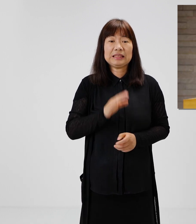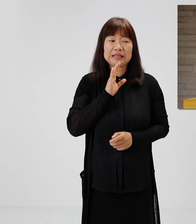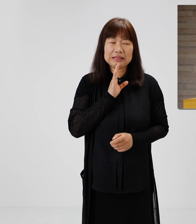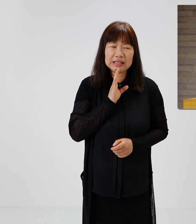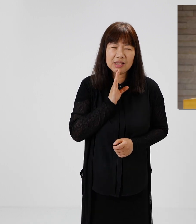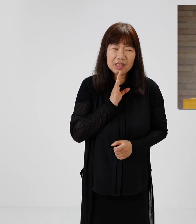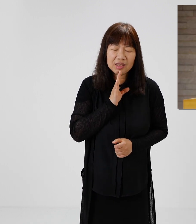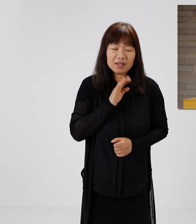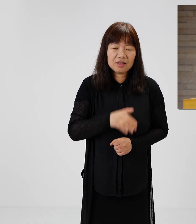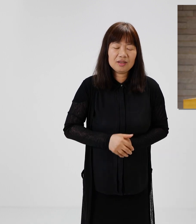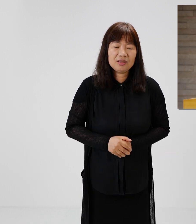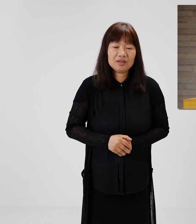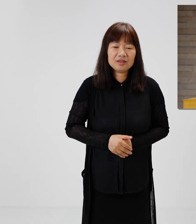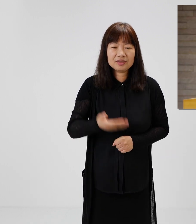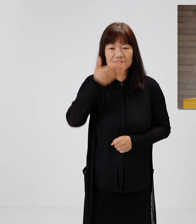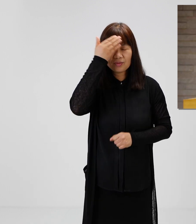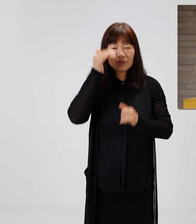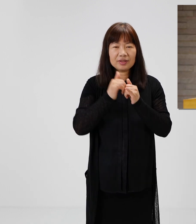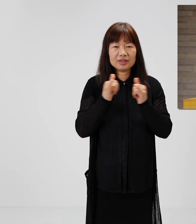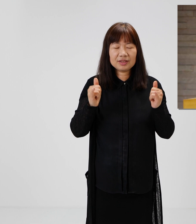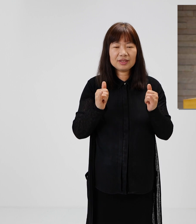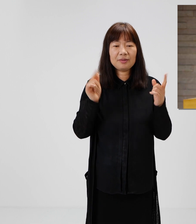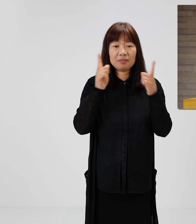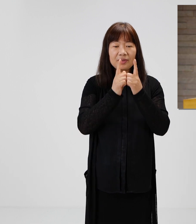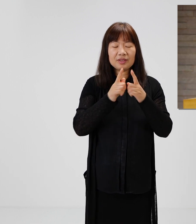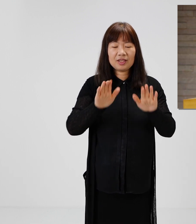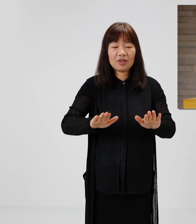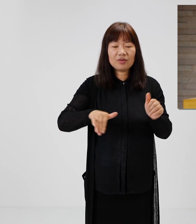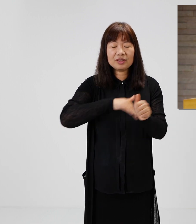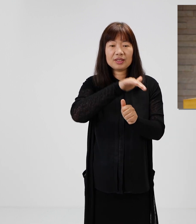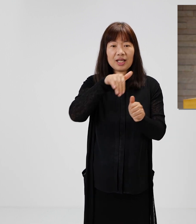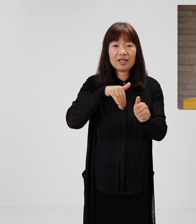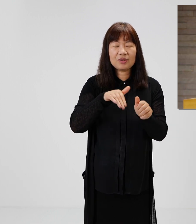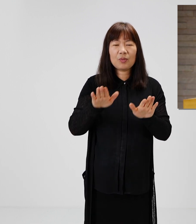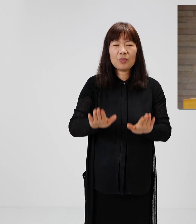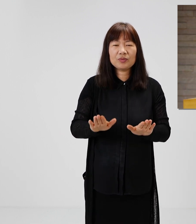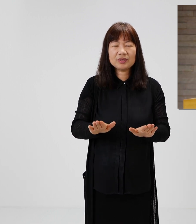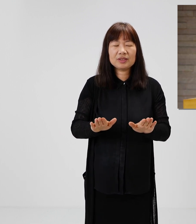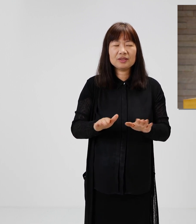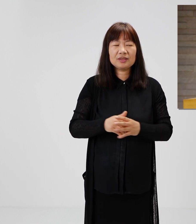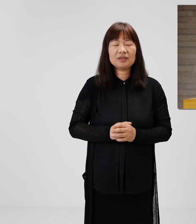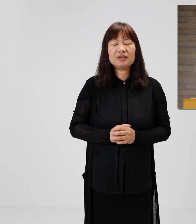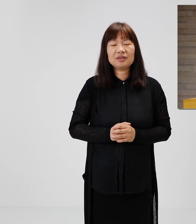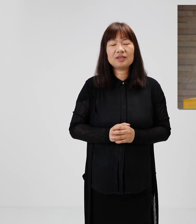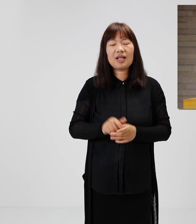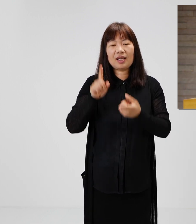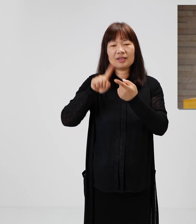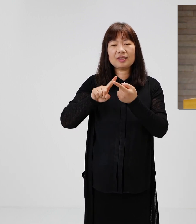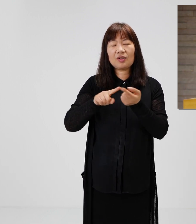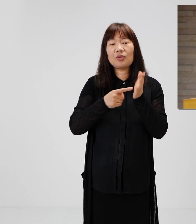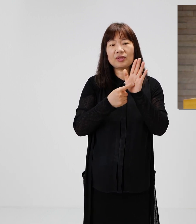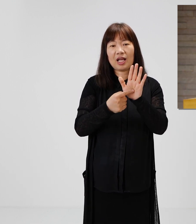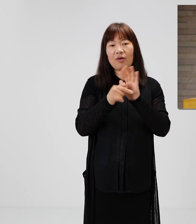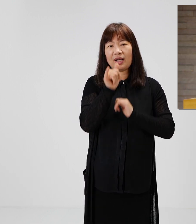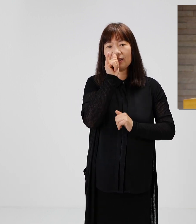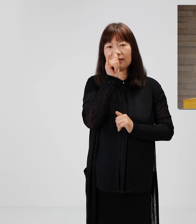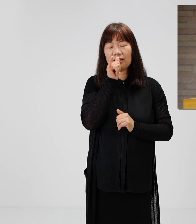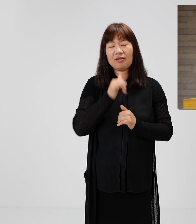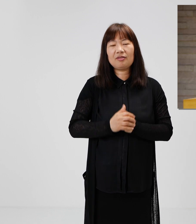정말 그 청년들이 처한 현실이 이 오늘 현장에서 다 그대로 드러나요.